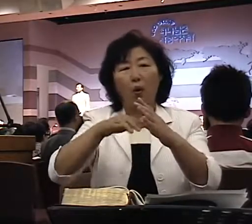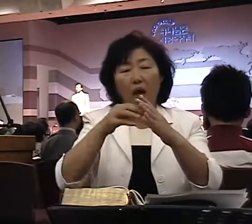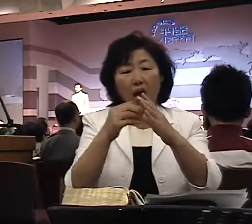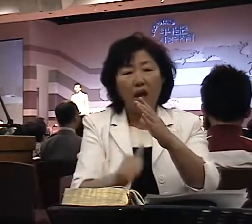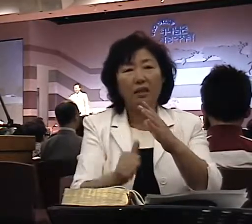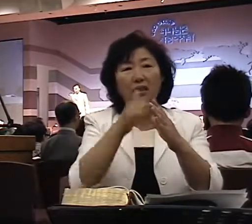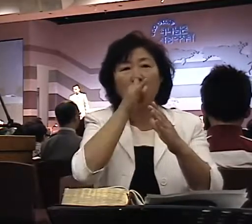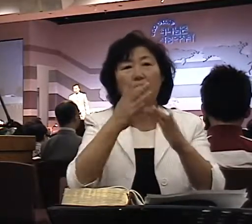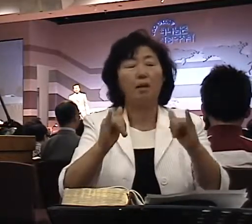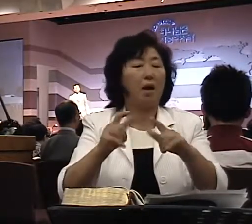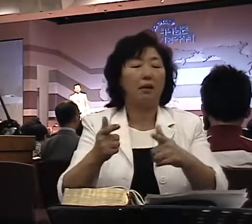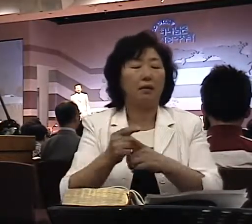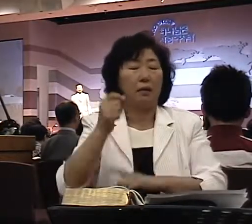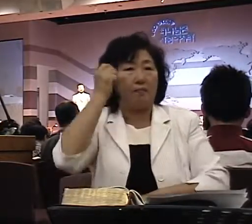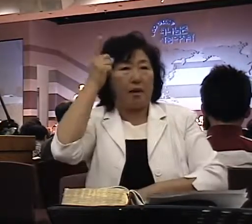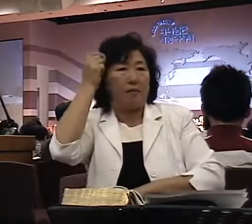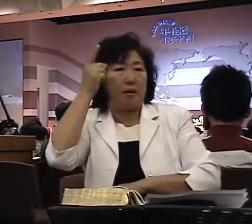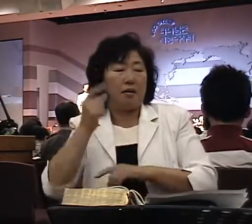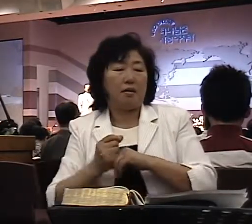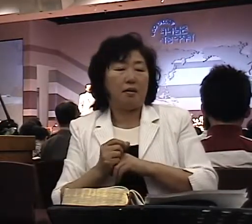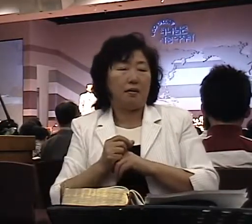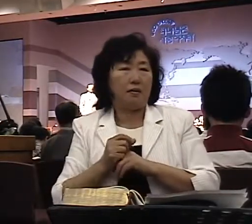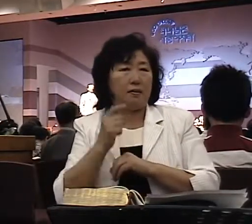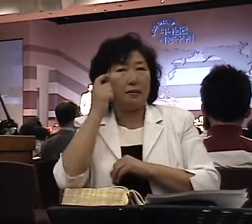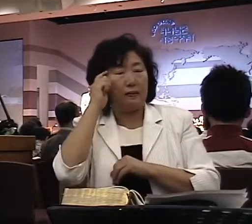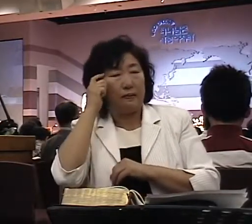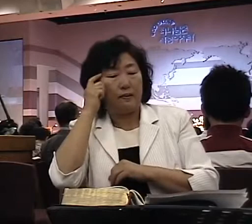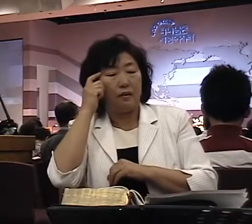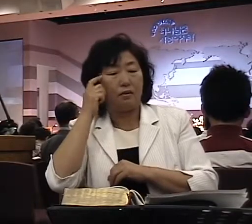깨닫고 인식하고 결단을 합니다.